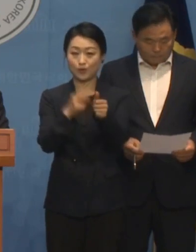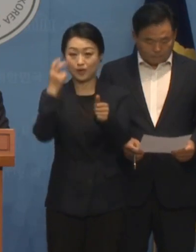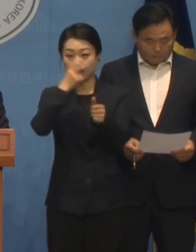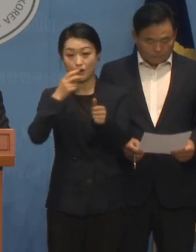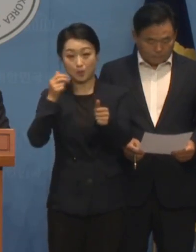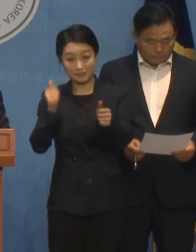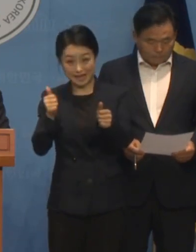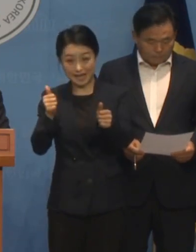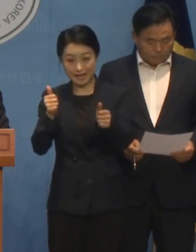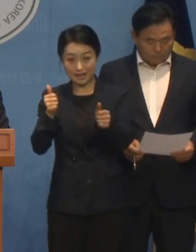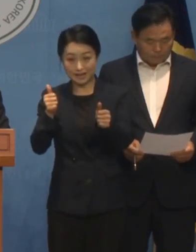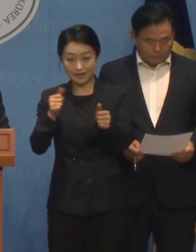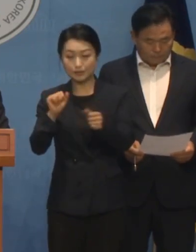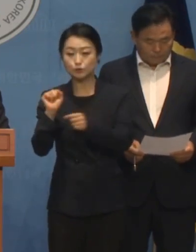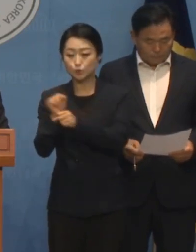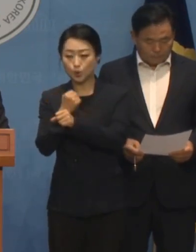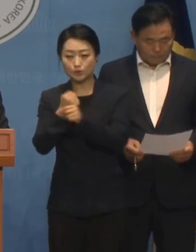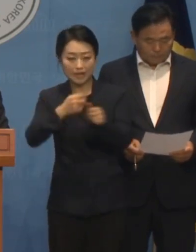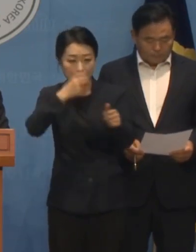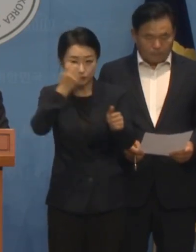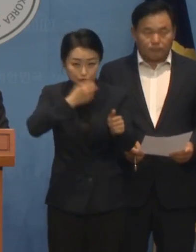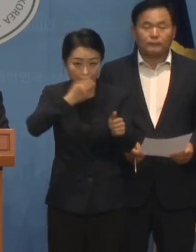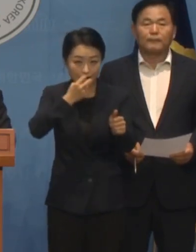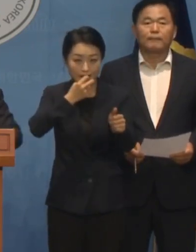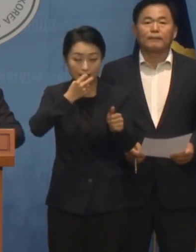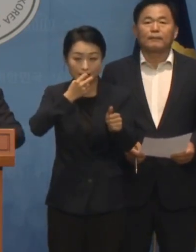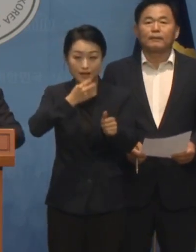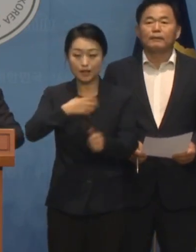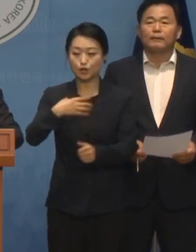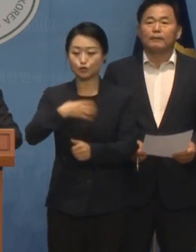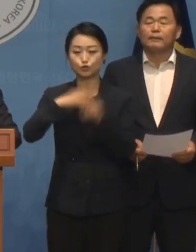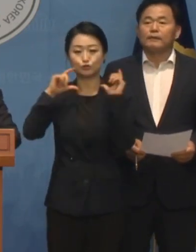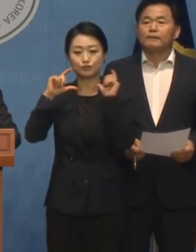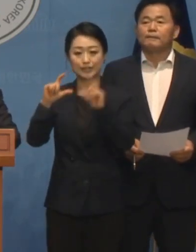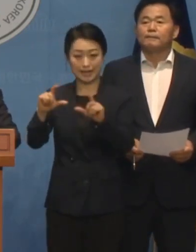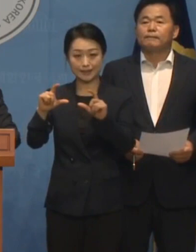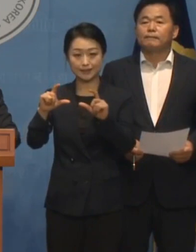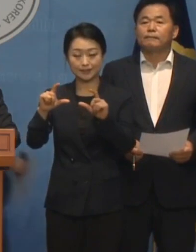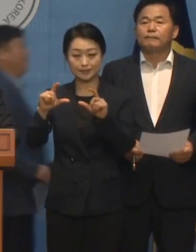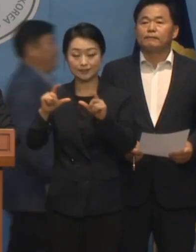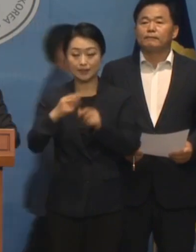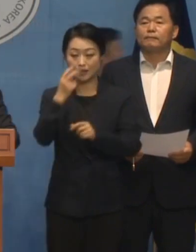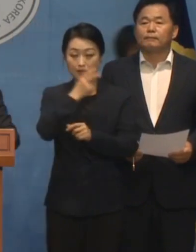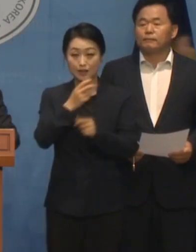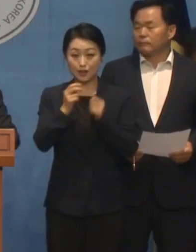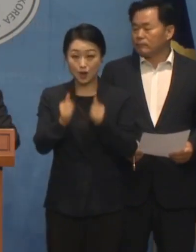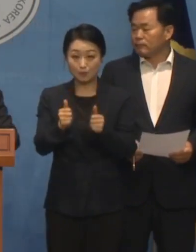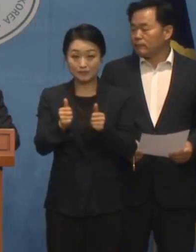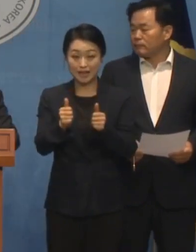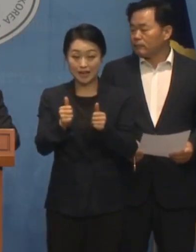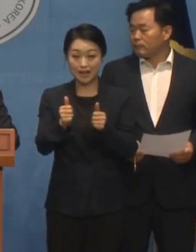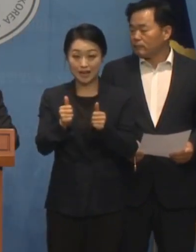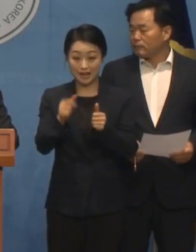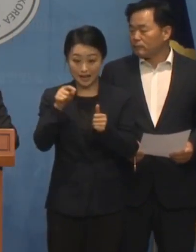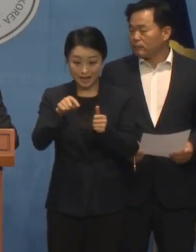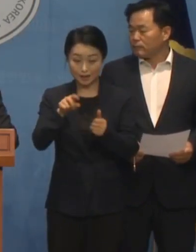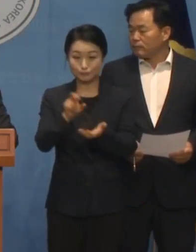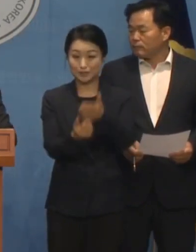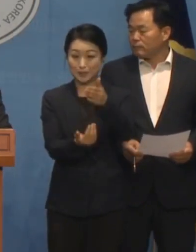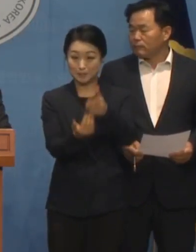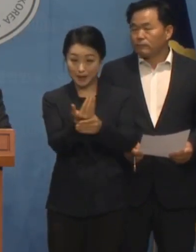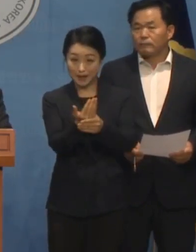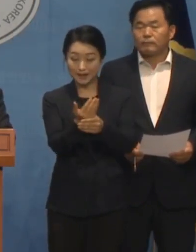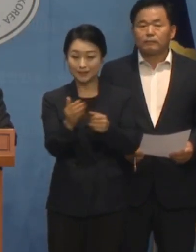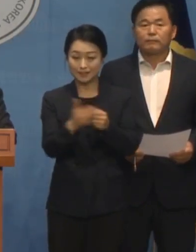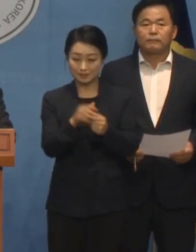검찰의 조작 수사 규탄 기자회견을 검사를 검사하는 변호사